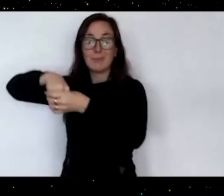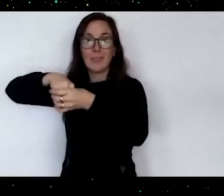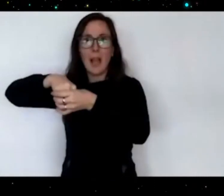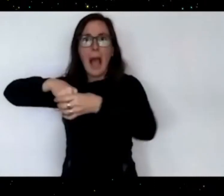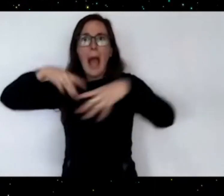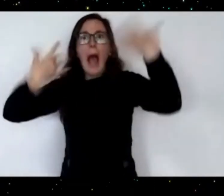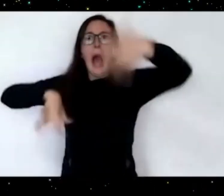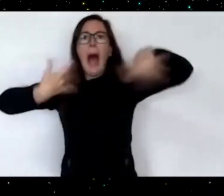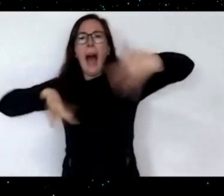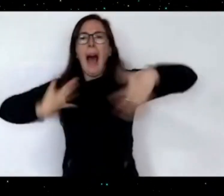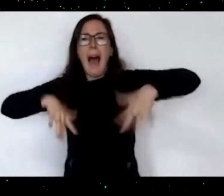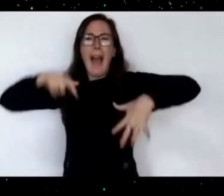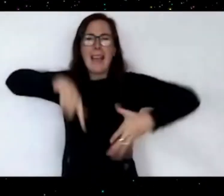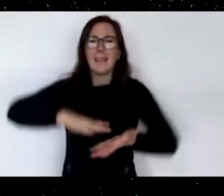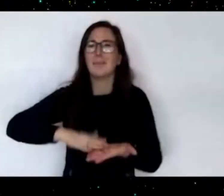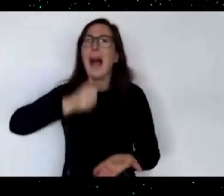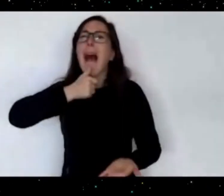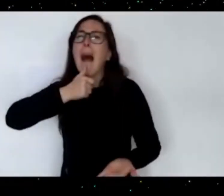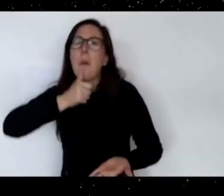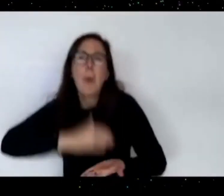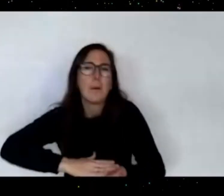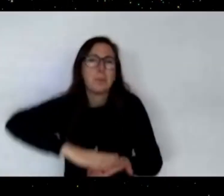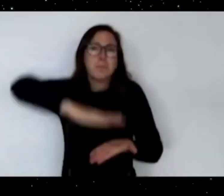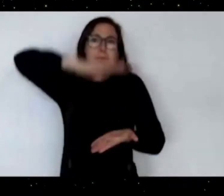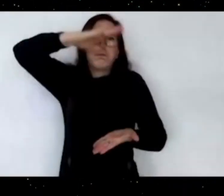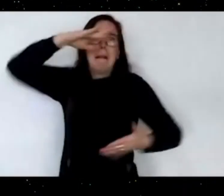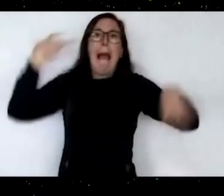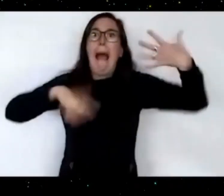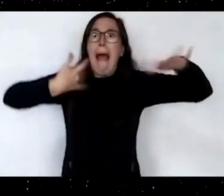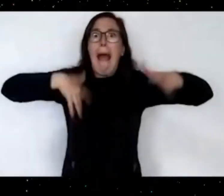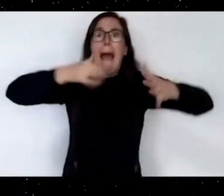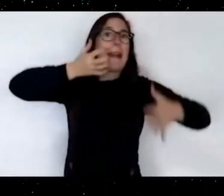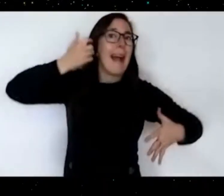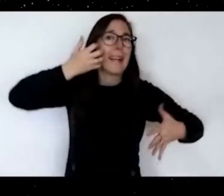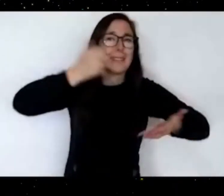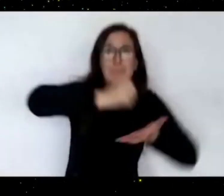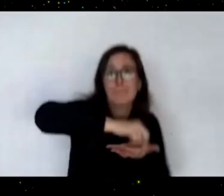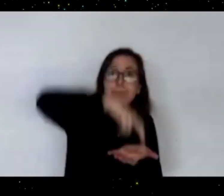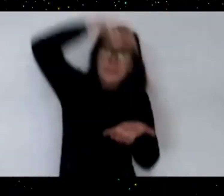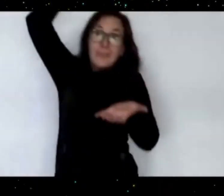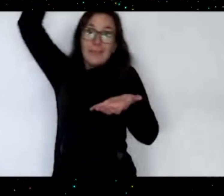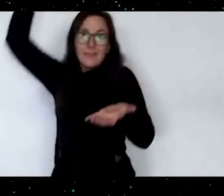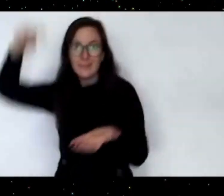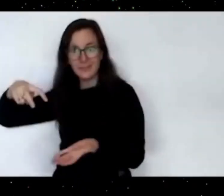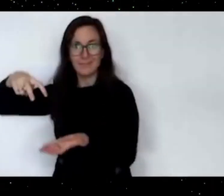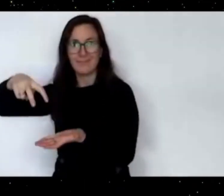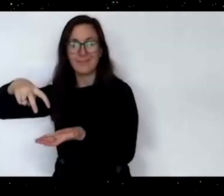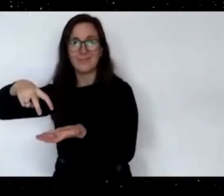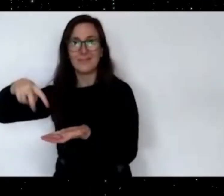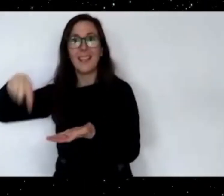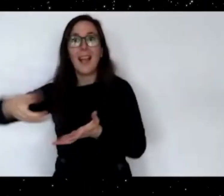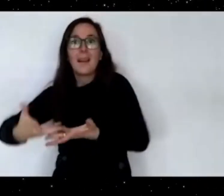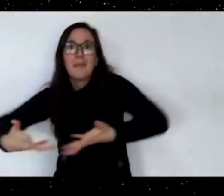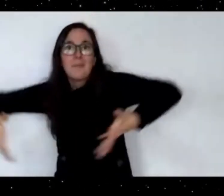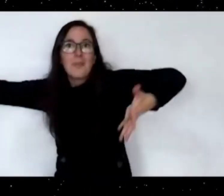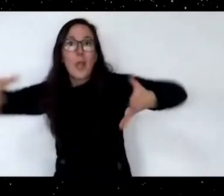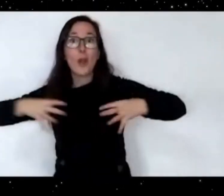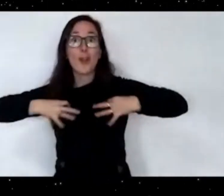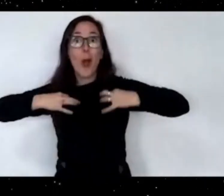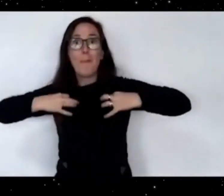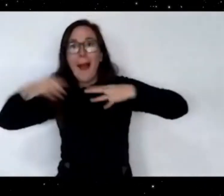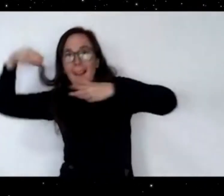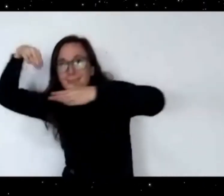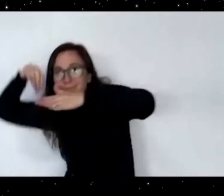hay, el balde está lleno de agua y de un solo salto llega el cesto de la ropa.